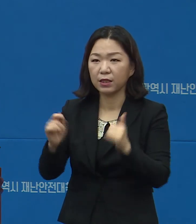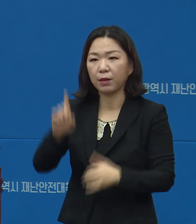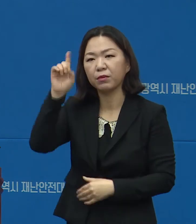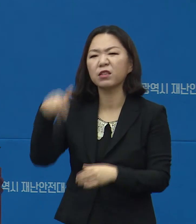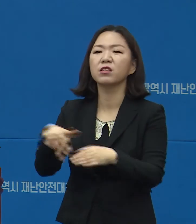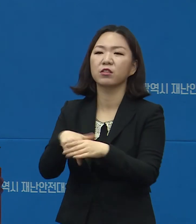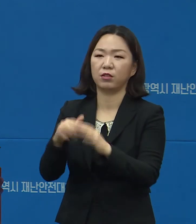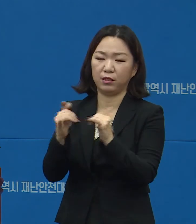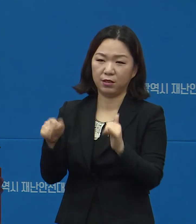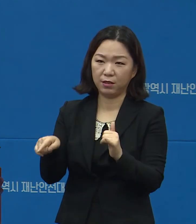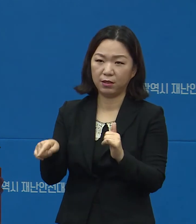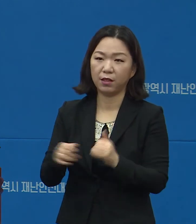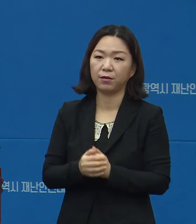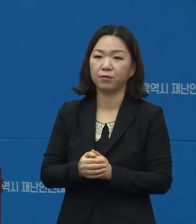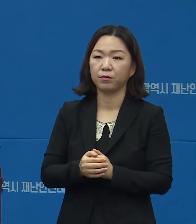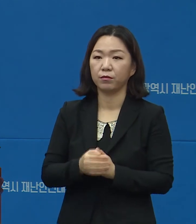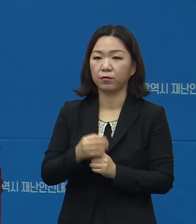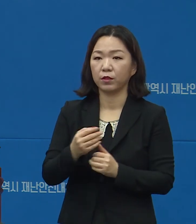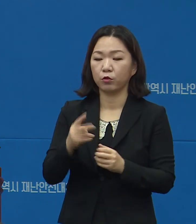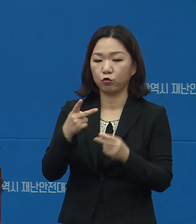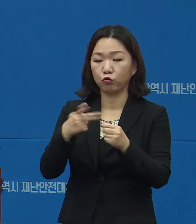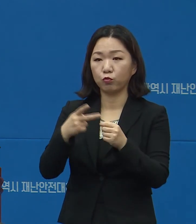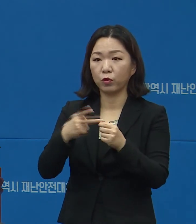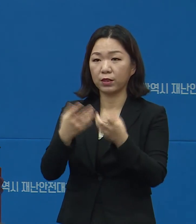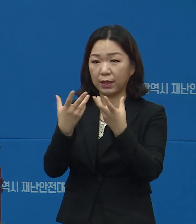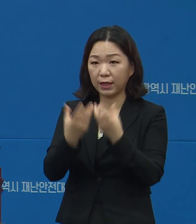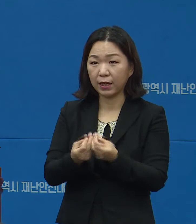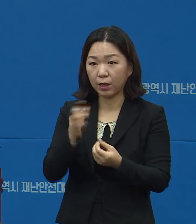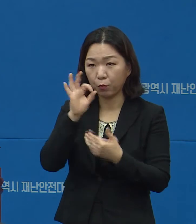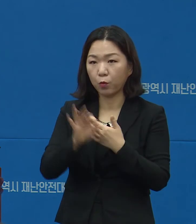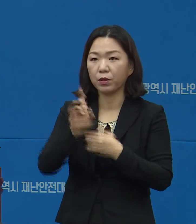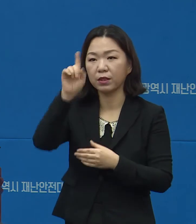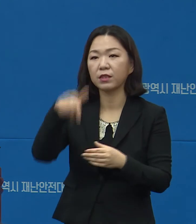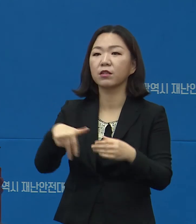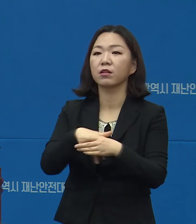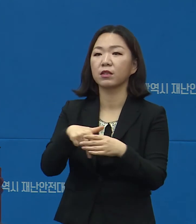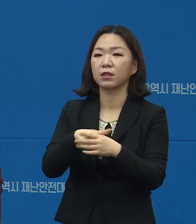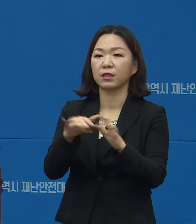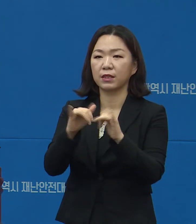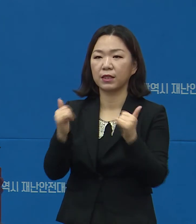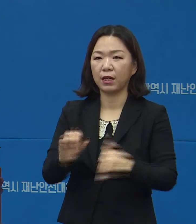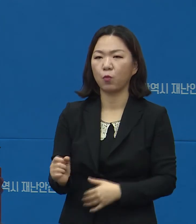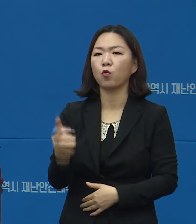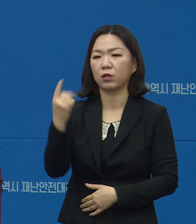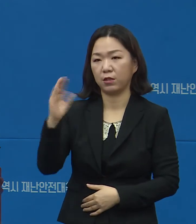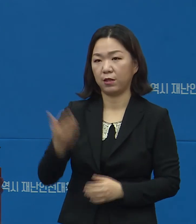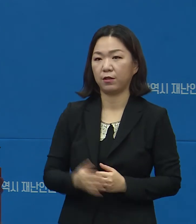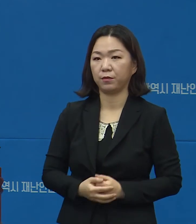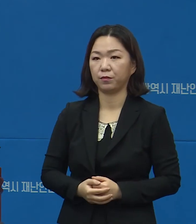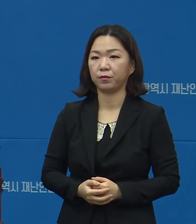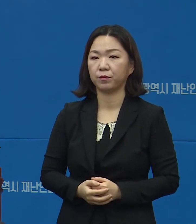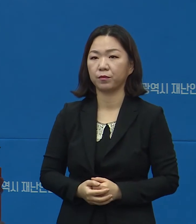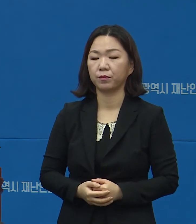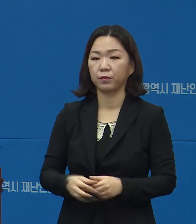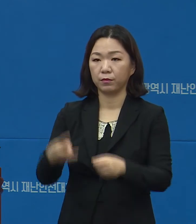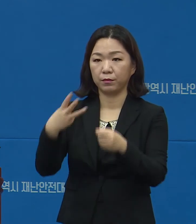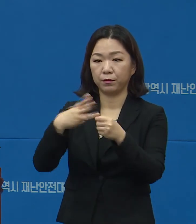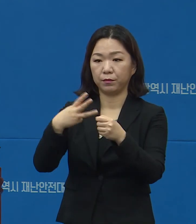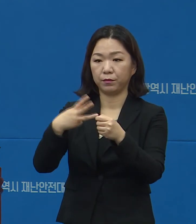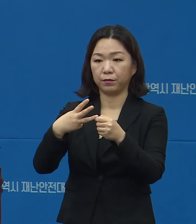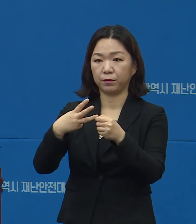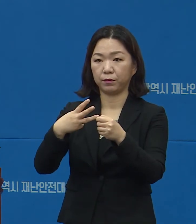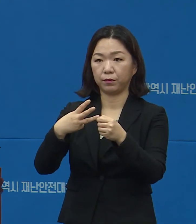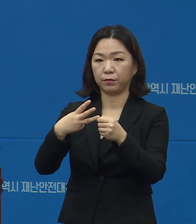신천지입니다. 그래서 두 사례 역시 두 번째 사례 역시 신천지 교인으로 인한 유행 사례로 저희가 판단하고 있습니다. 세 번째